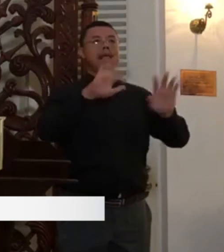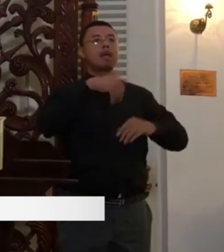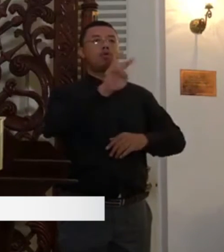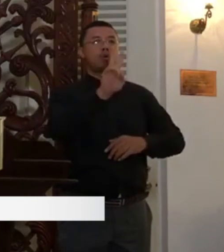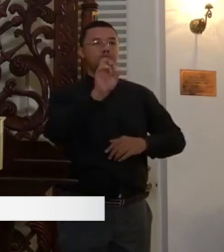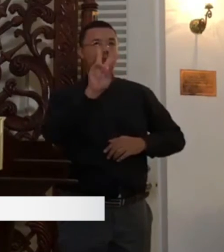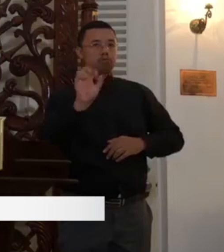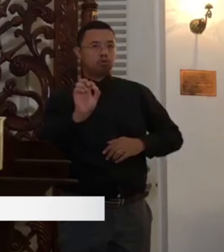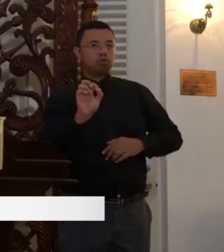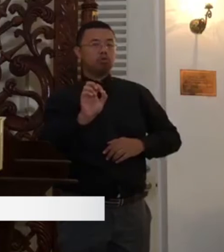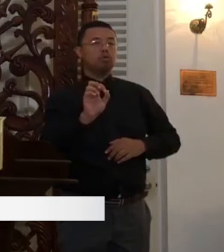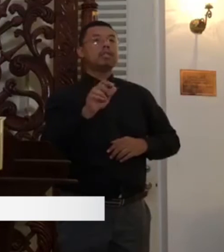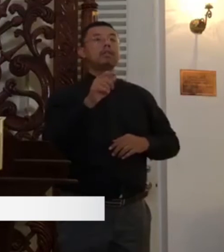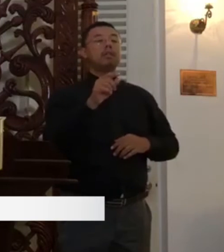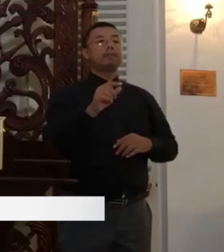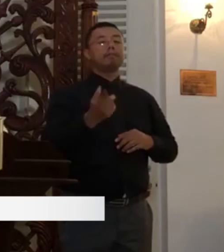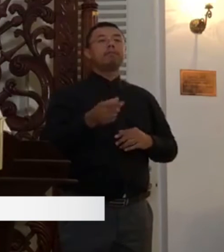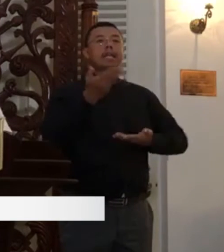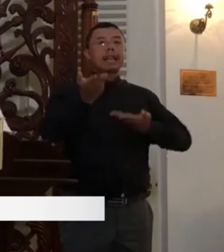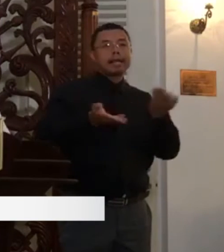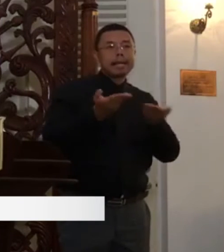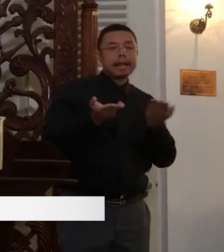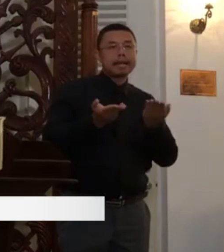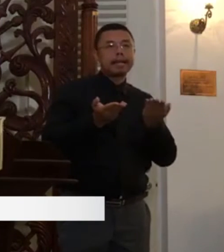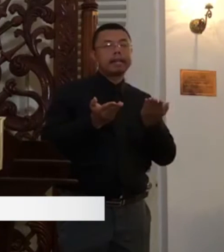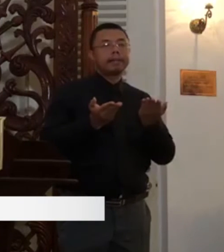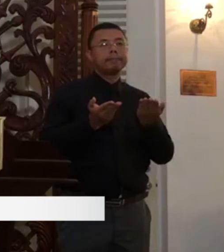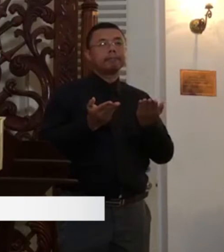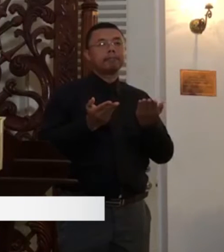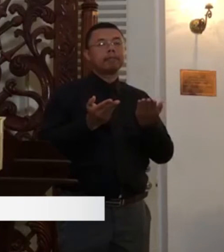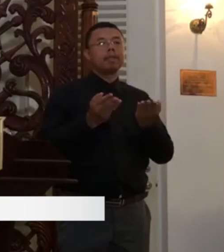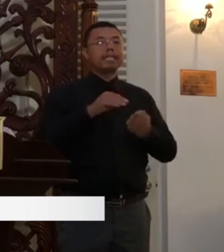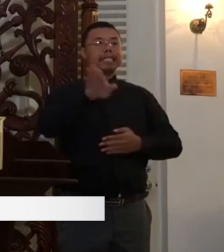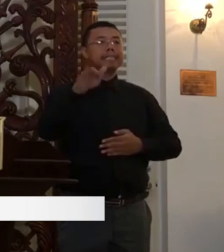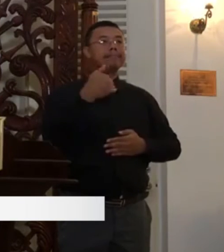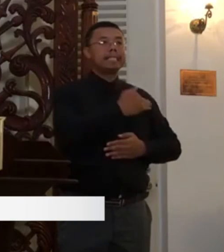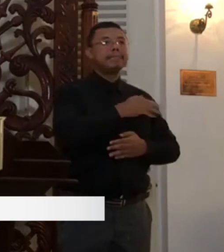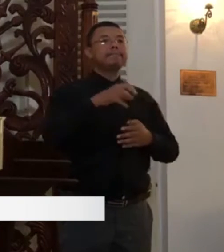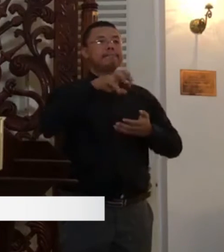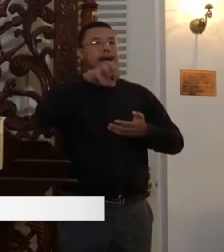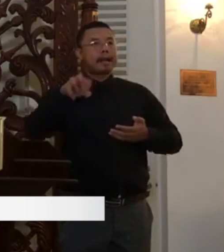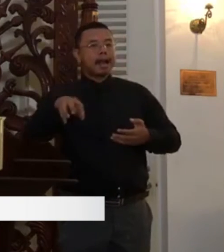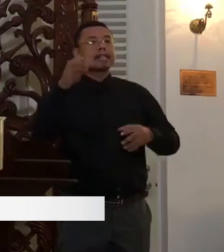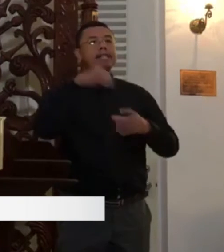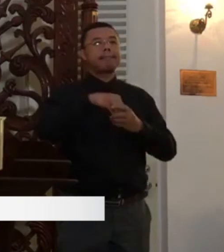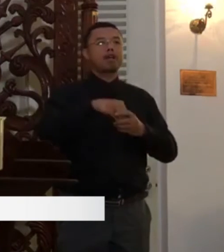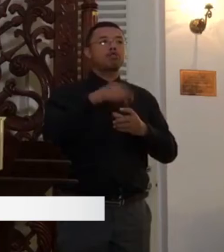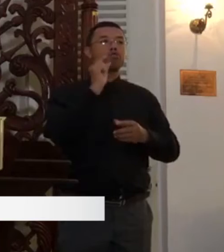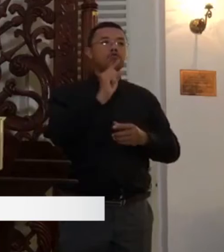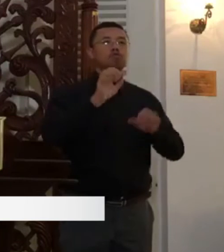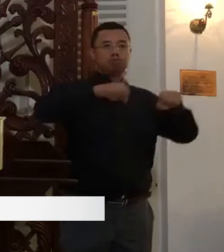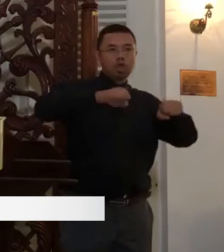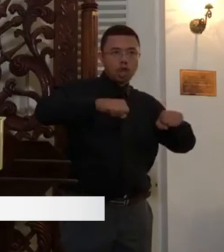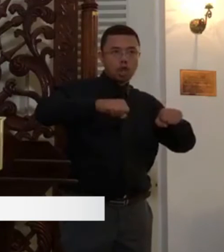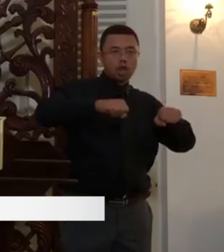2020, yaitu layanan ekspedisi barang termasuk sarana angkutan roda